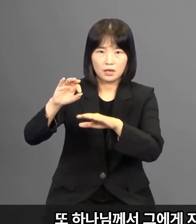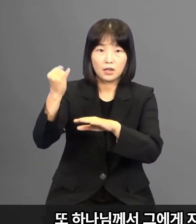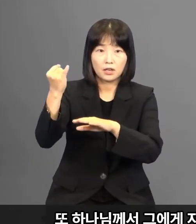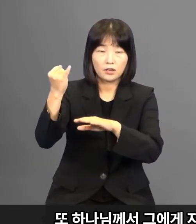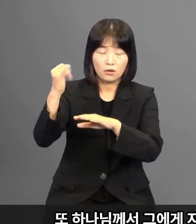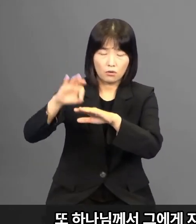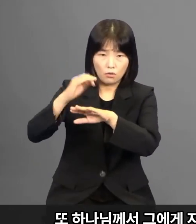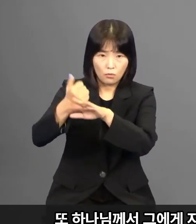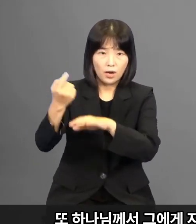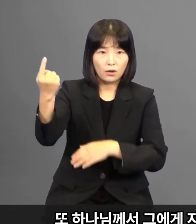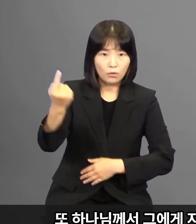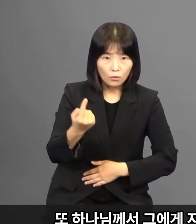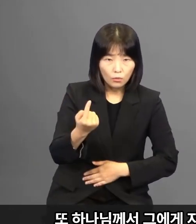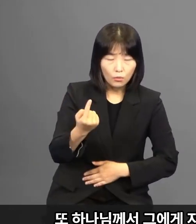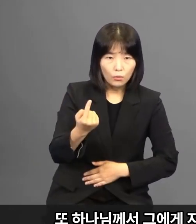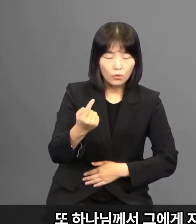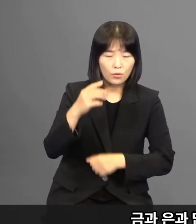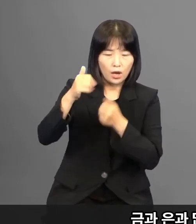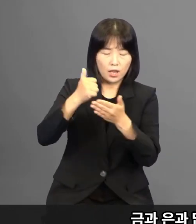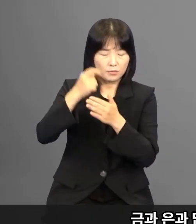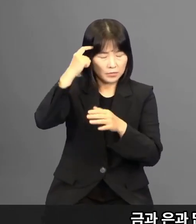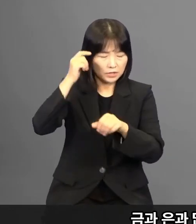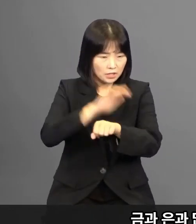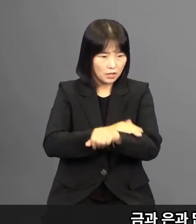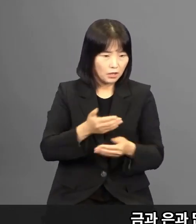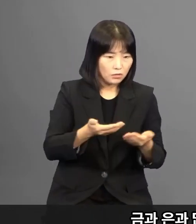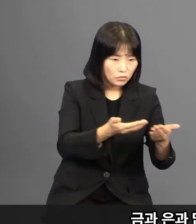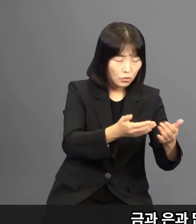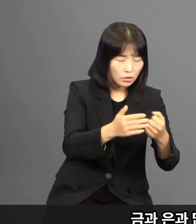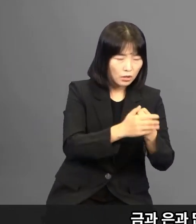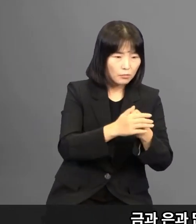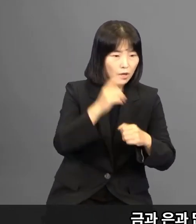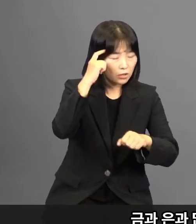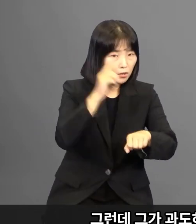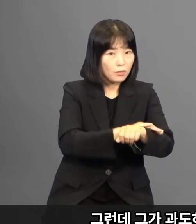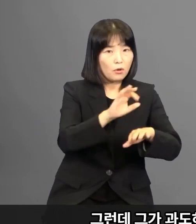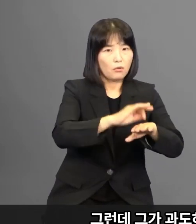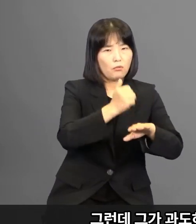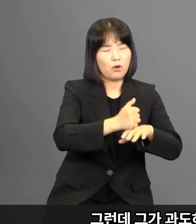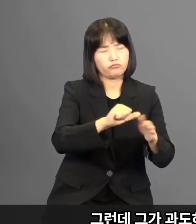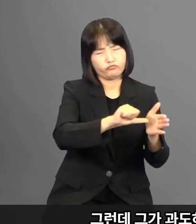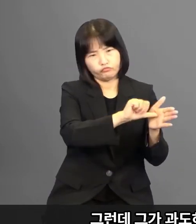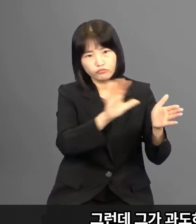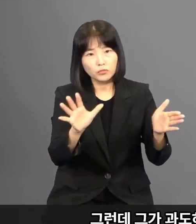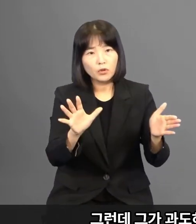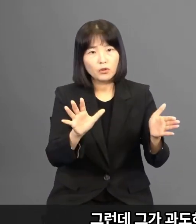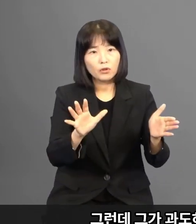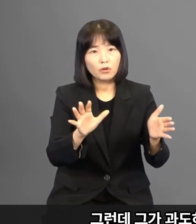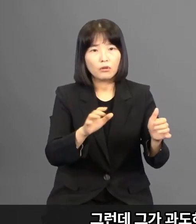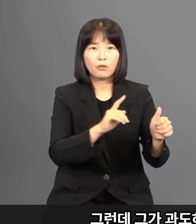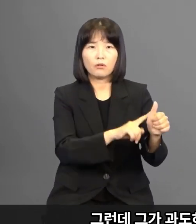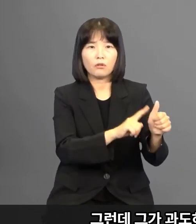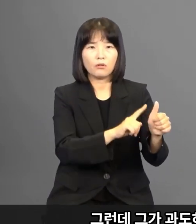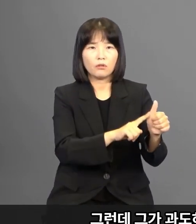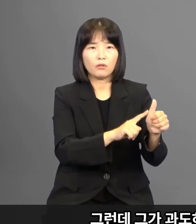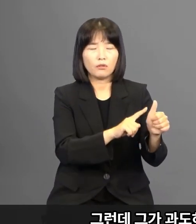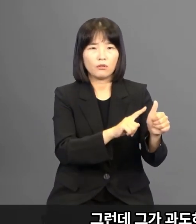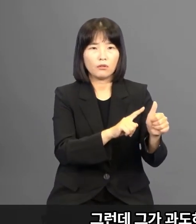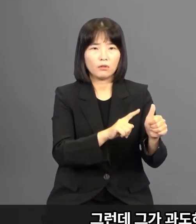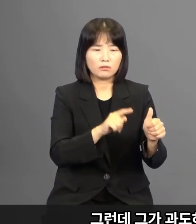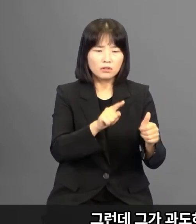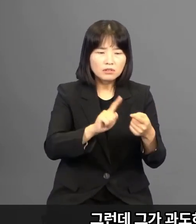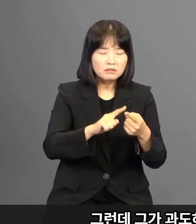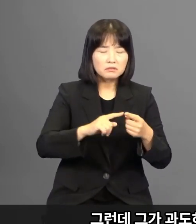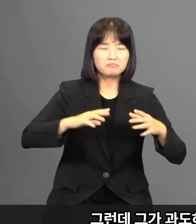지혜를 주셔서 솔로몬이 유명해졌어요. 금과 은과 많은 것을 얻게 됐습니다. 그런데 그가 과도하게 이것을 이제 막